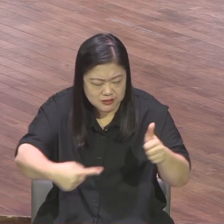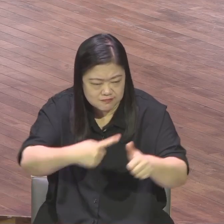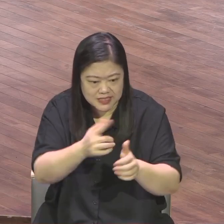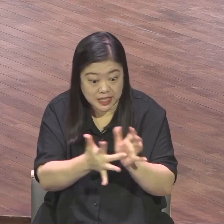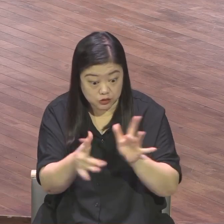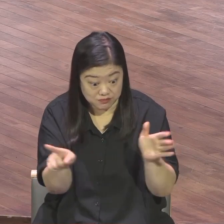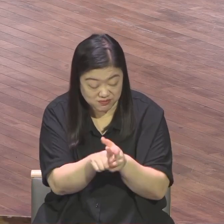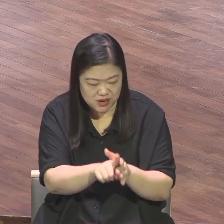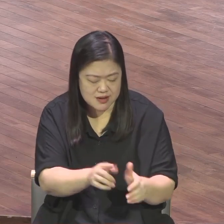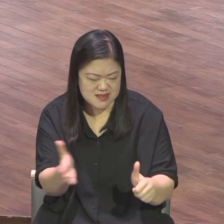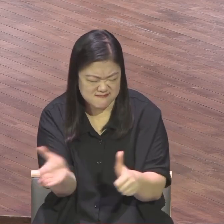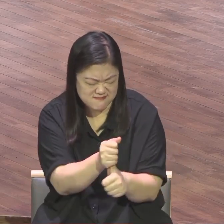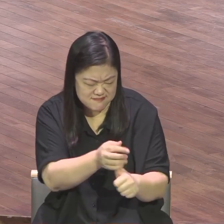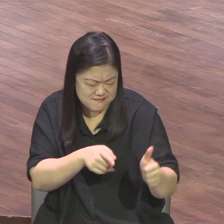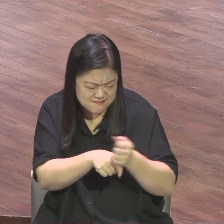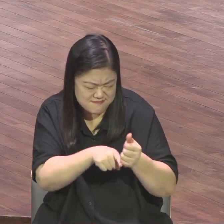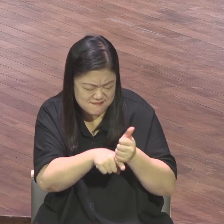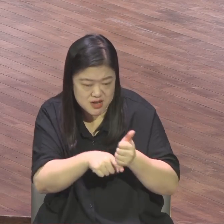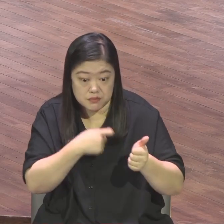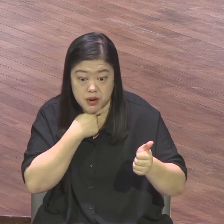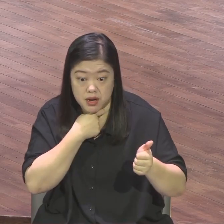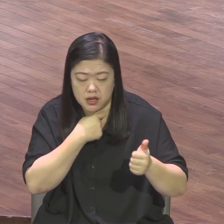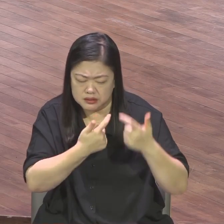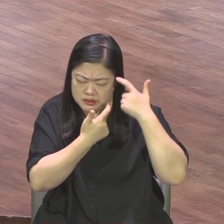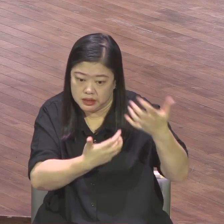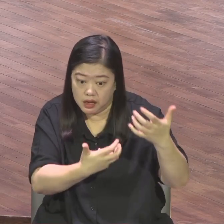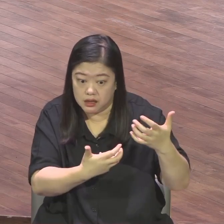예수의 미친 자.